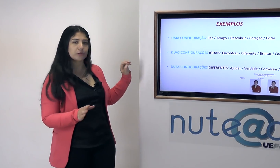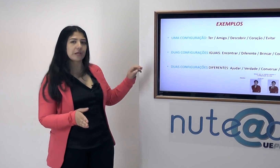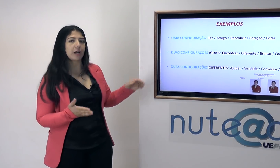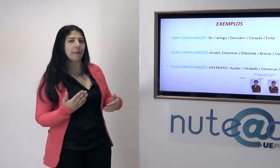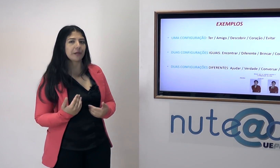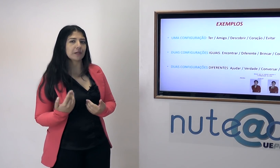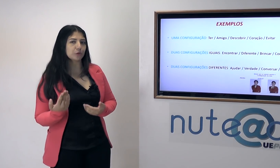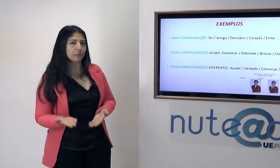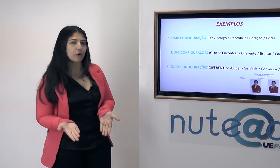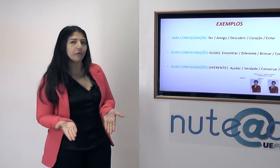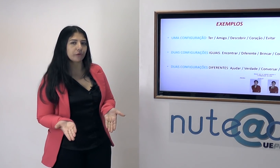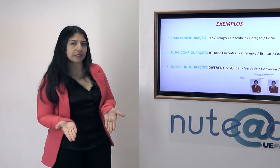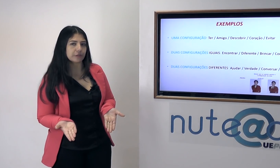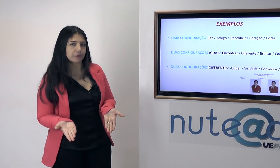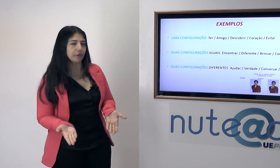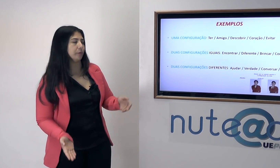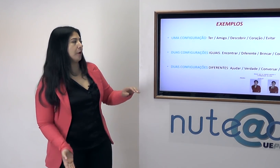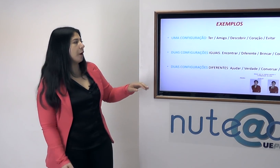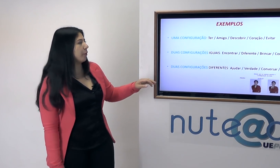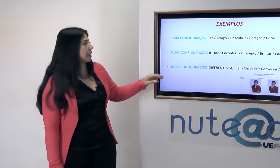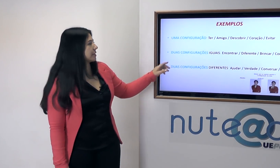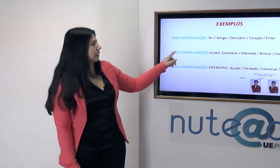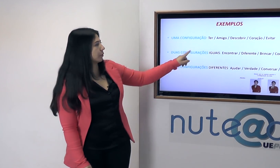usar apenas uma configuração de mão. Por exemplo,